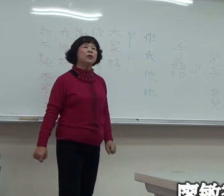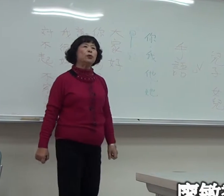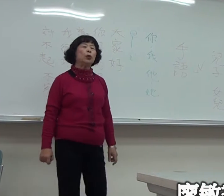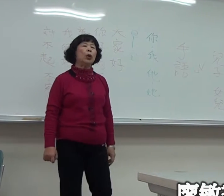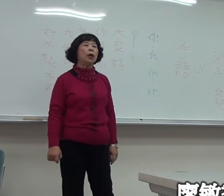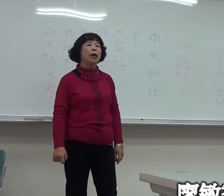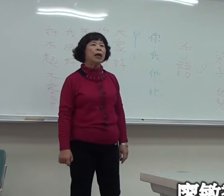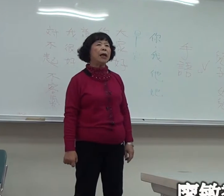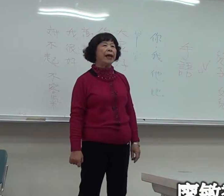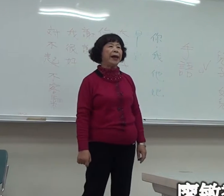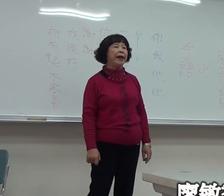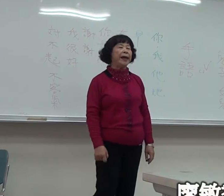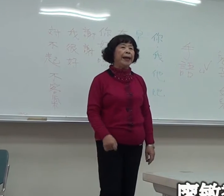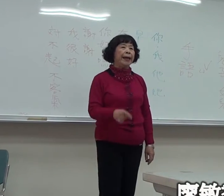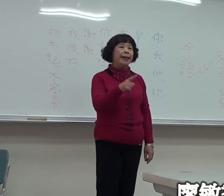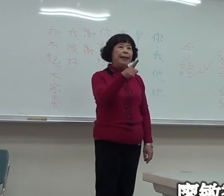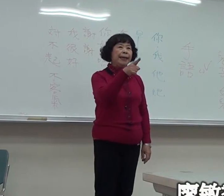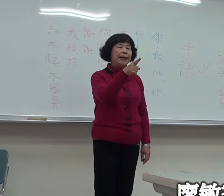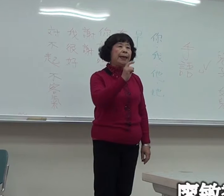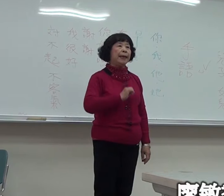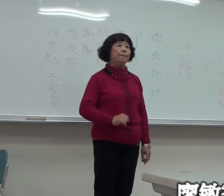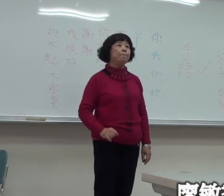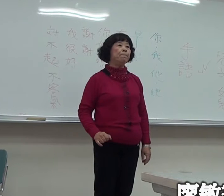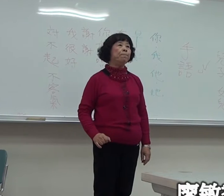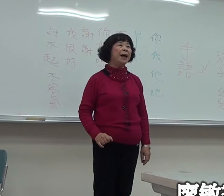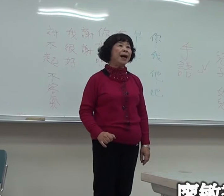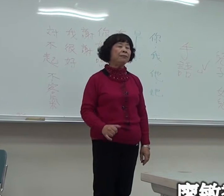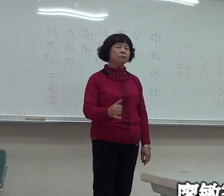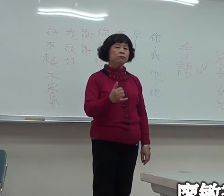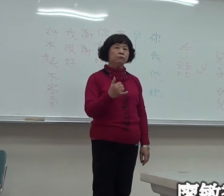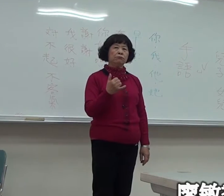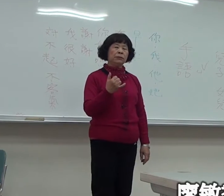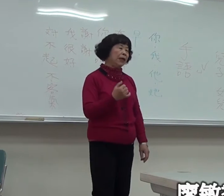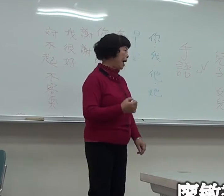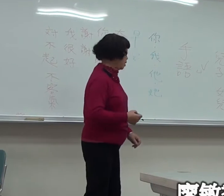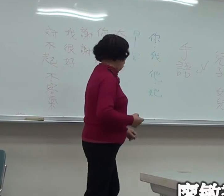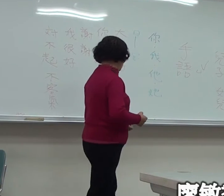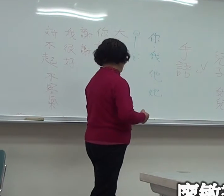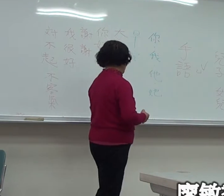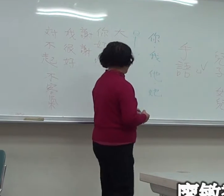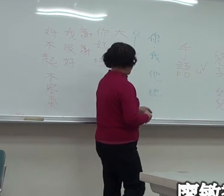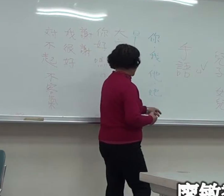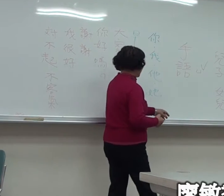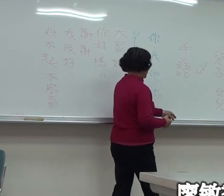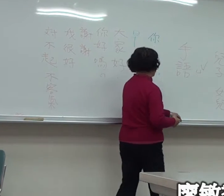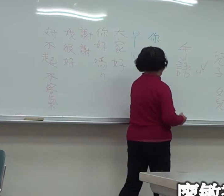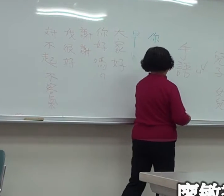么说，哎，你们，你看哦，我们要加这个门哦，